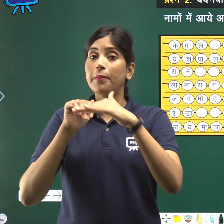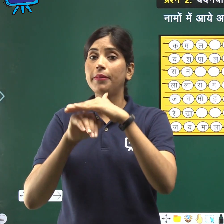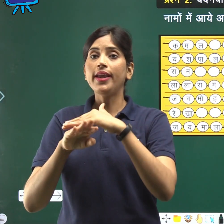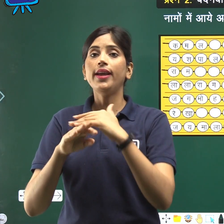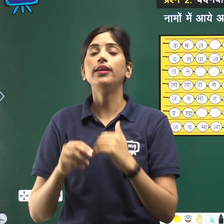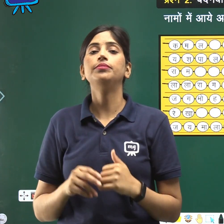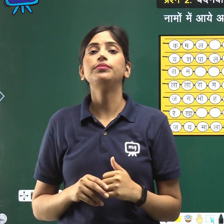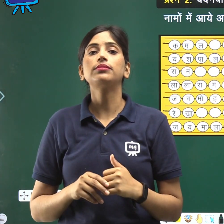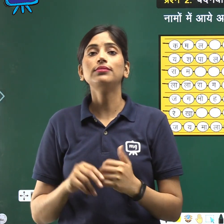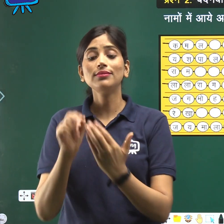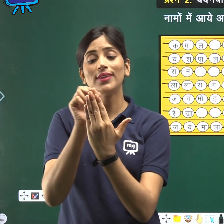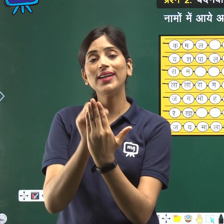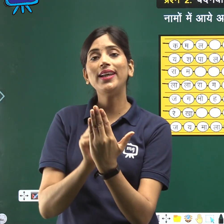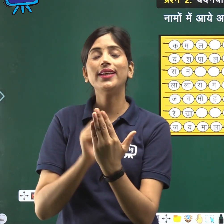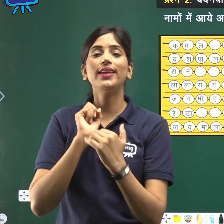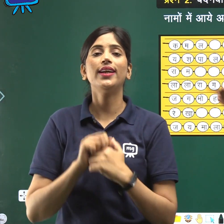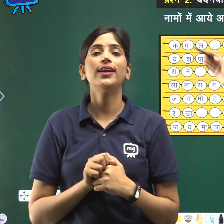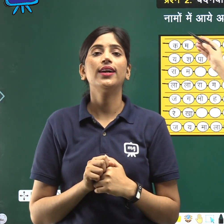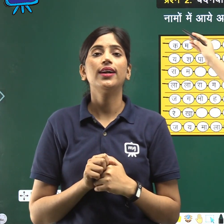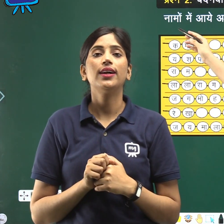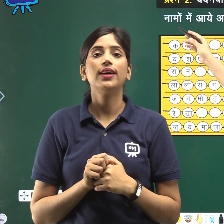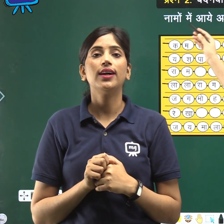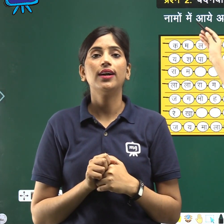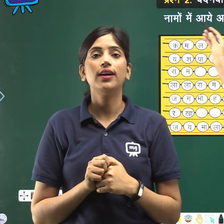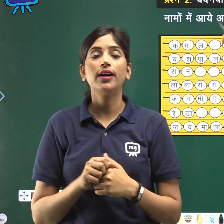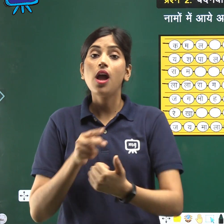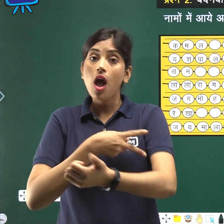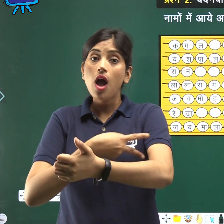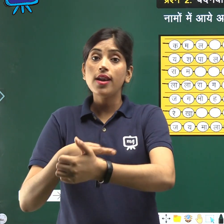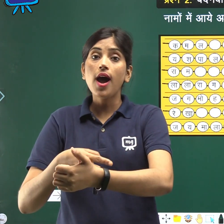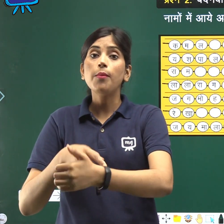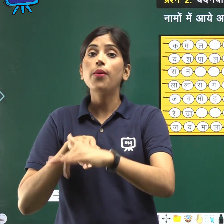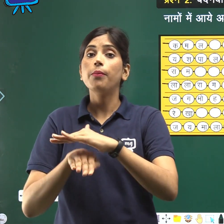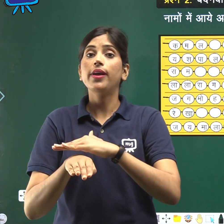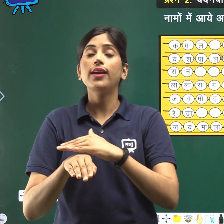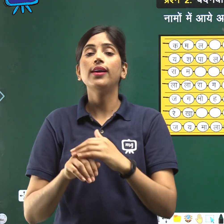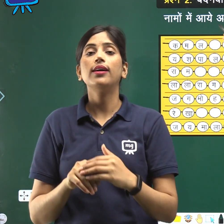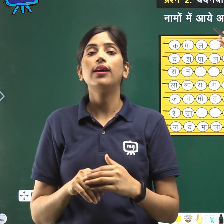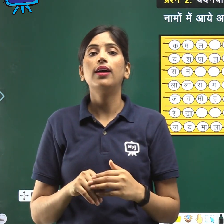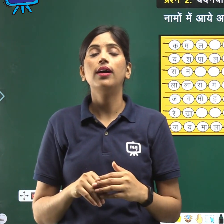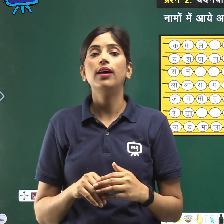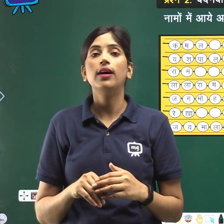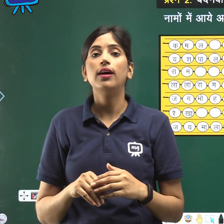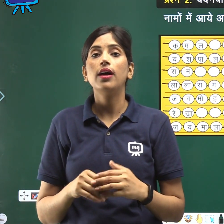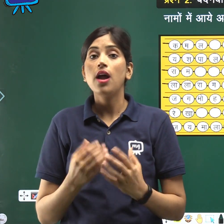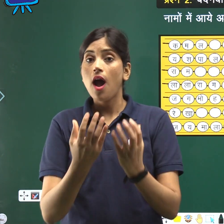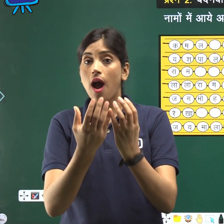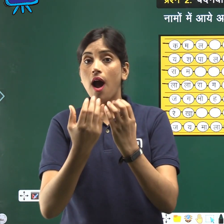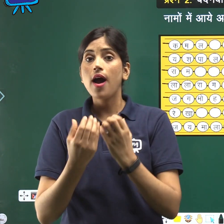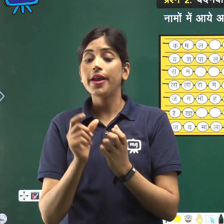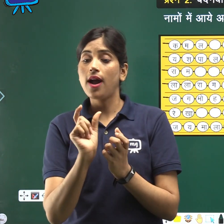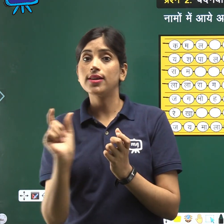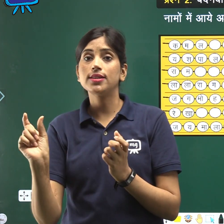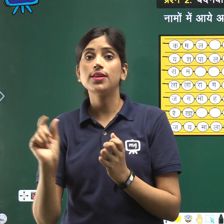में लिखिए, नामों में आए अक्षरों